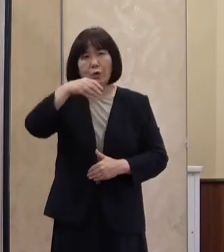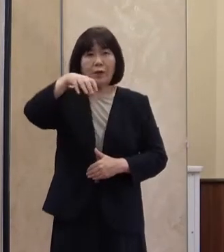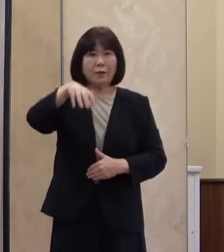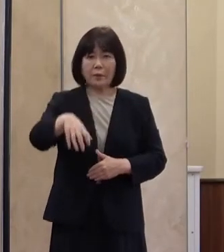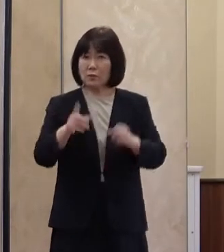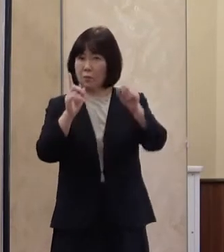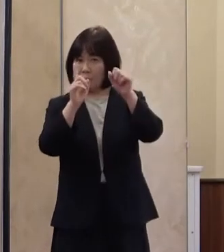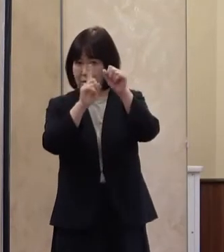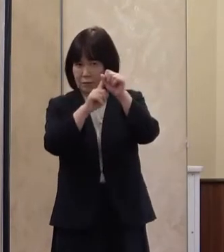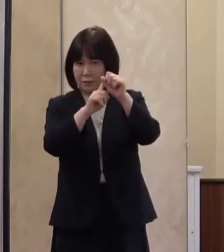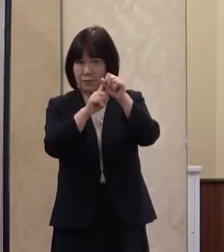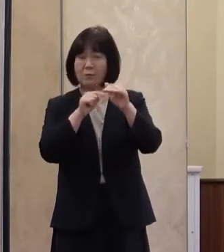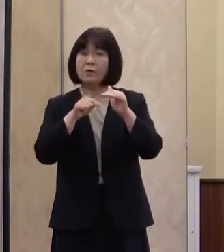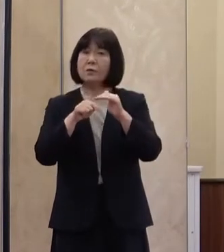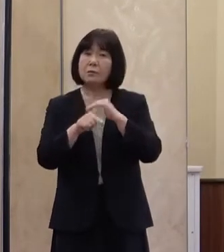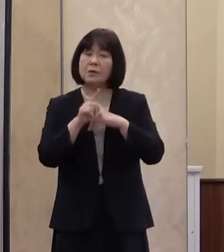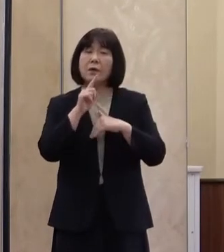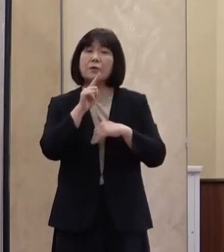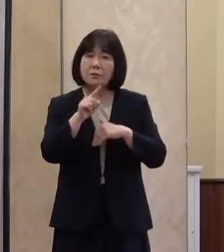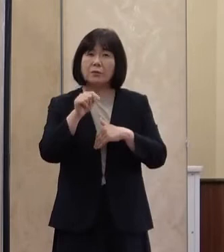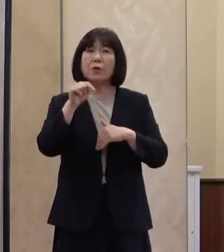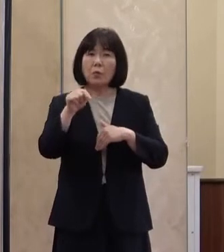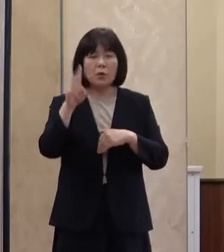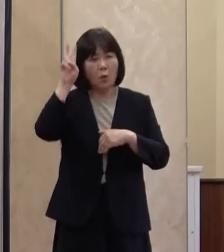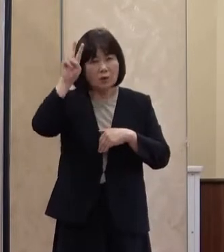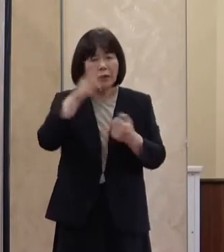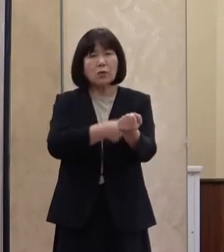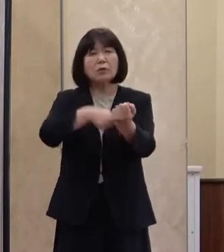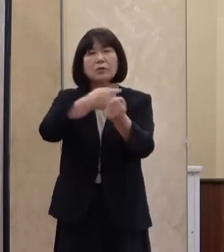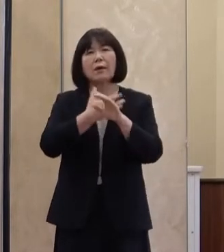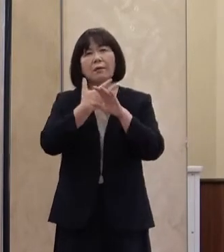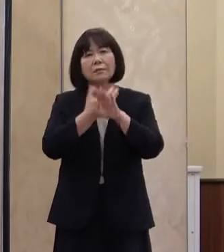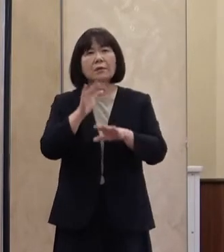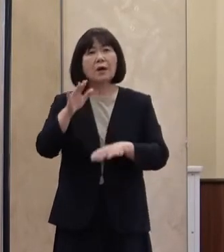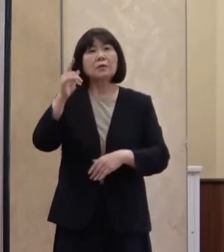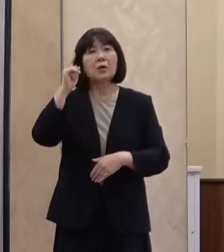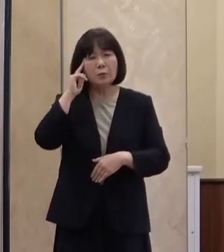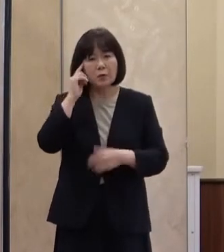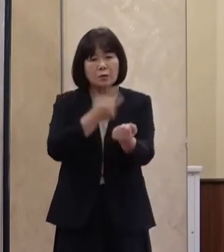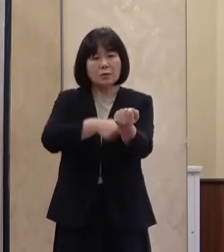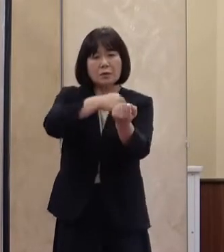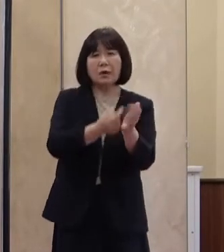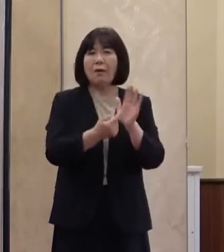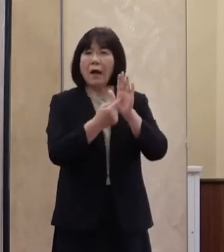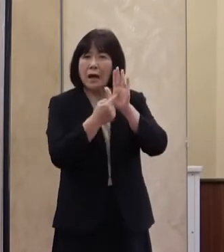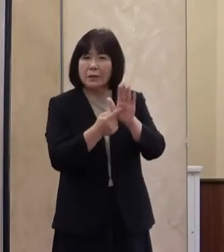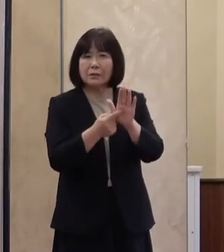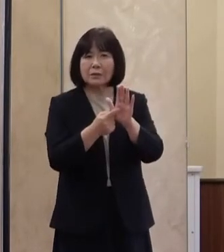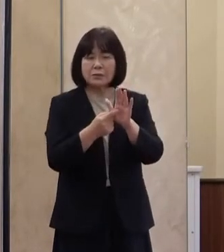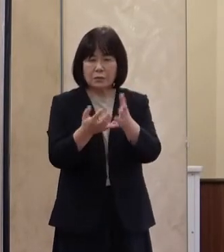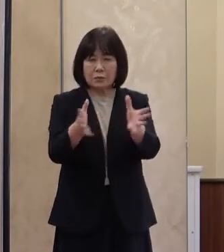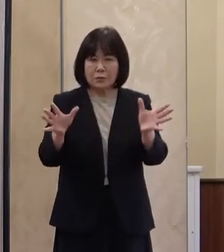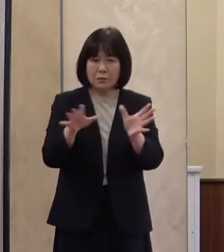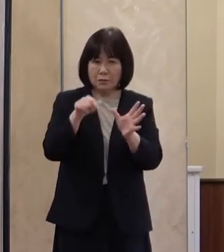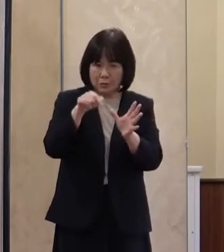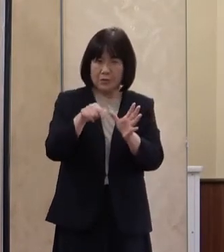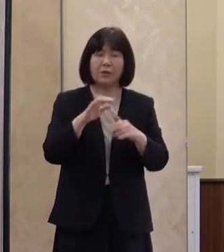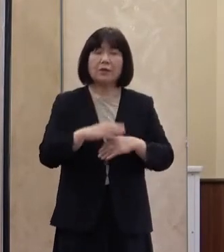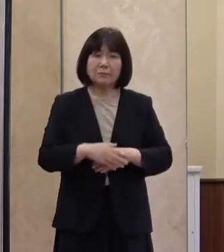すという意味で、僕はその力があると思ってますし、それを発揮していく組織、それをぜ